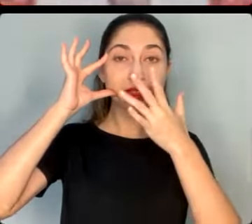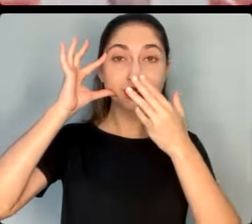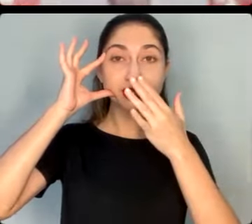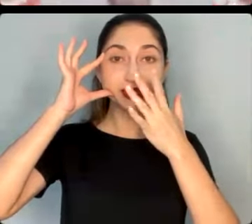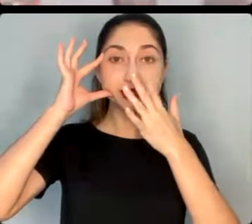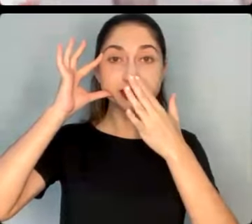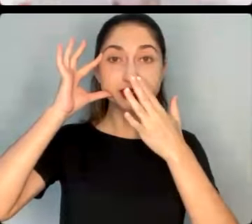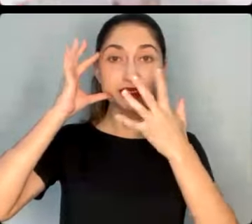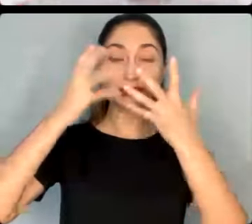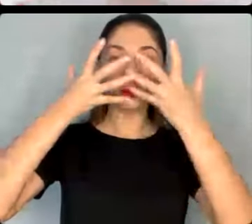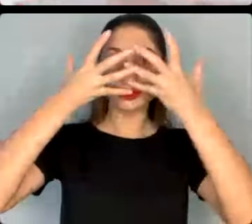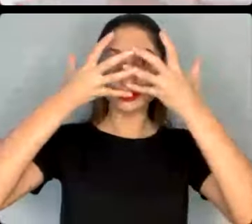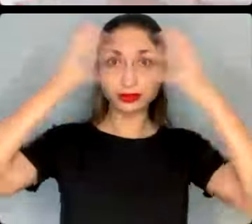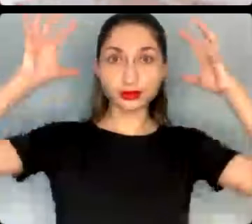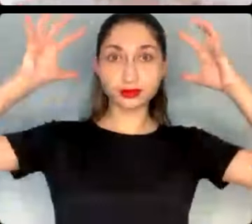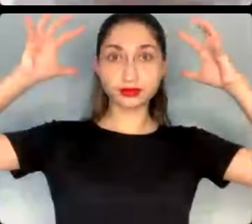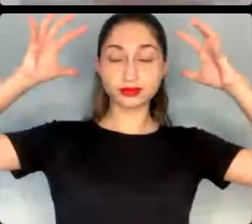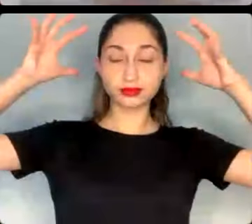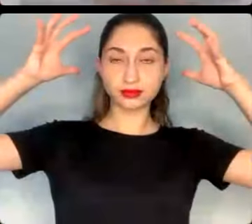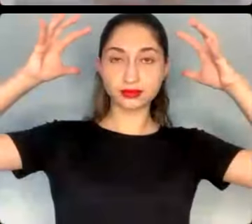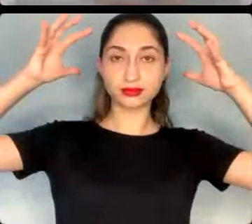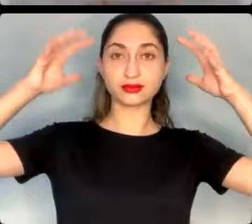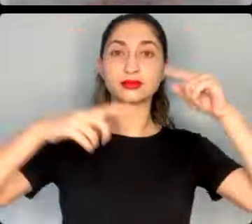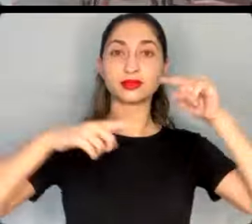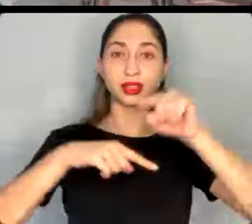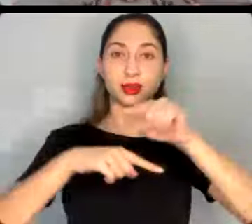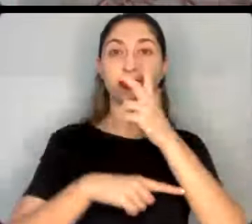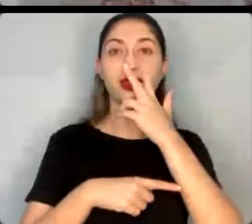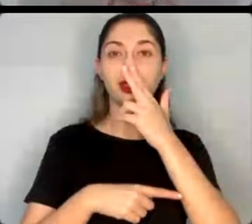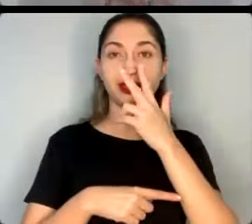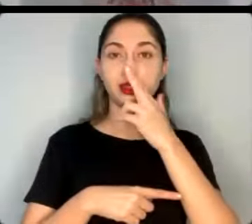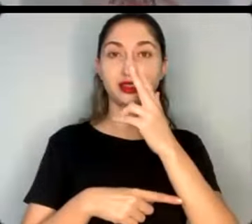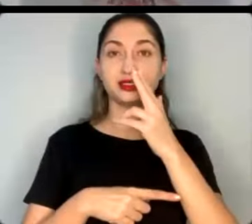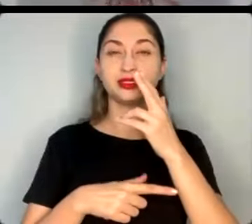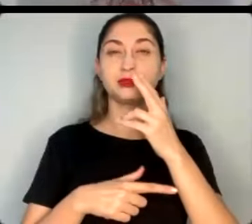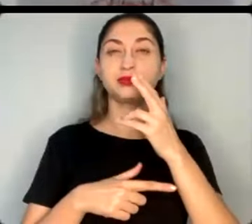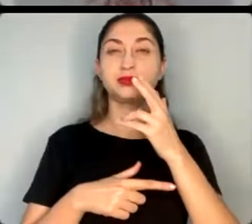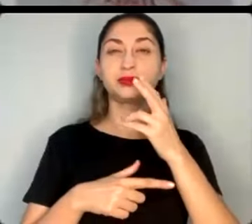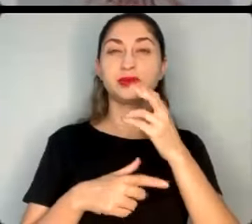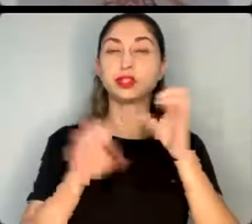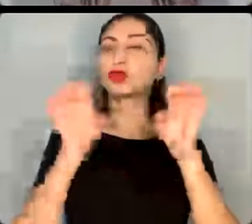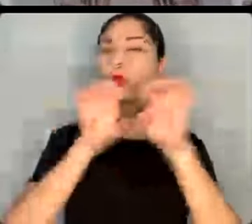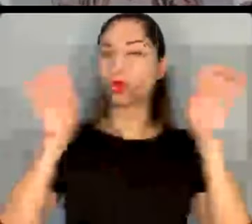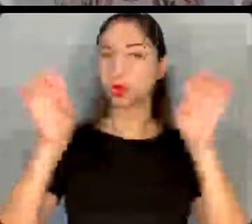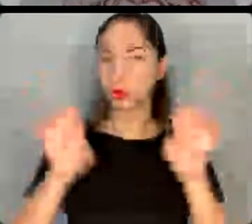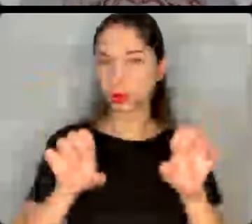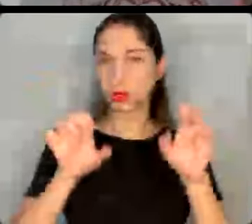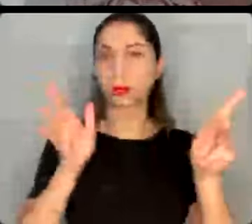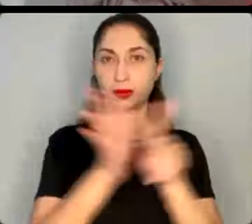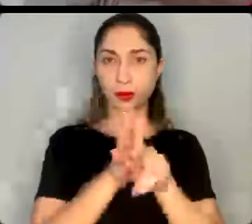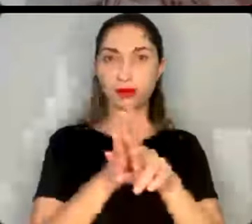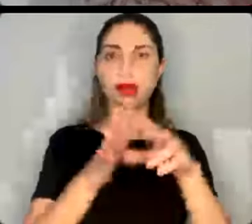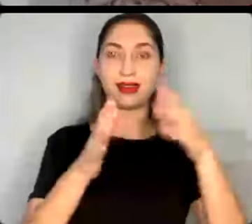paredes do nosso crânio e ele faz bem uma estruturação na cabeça. Mas a